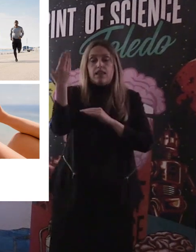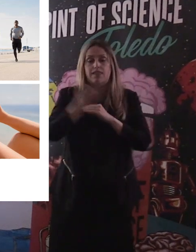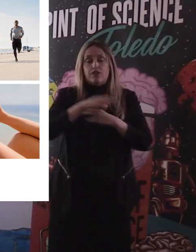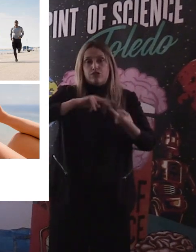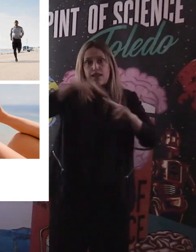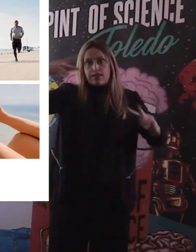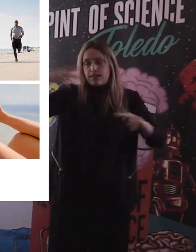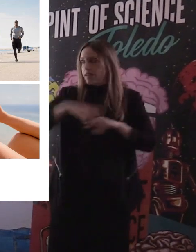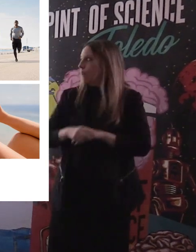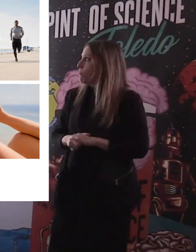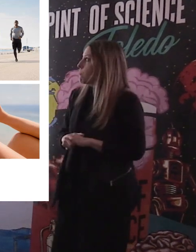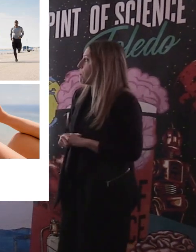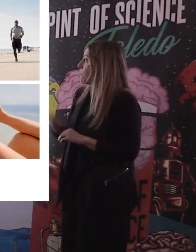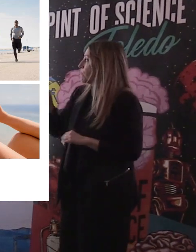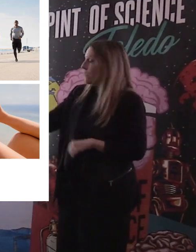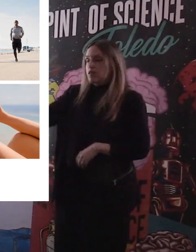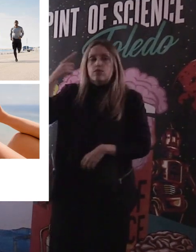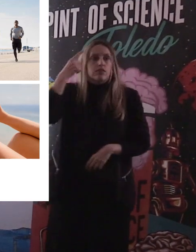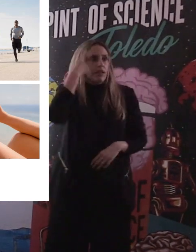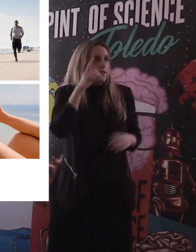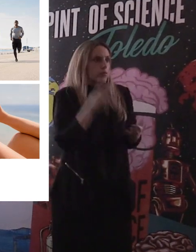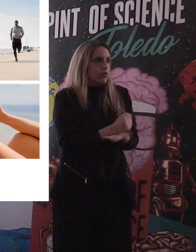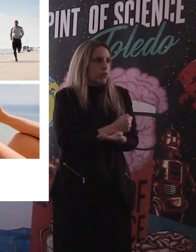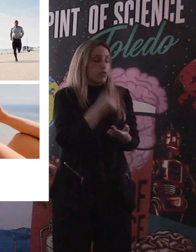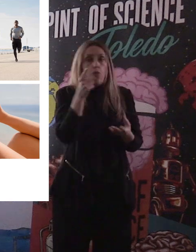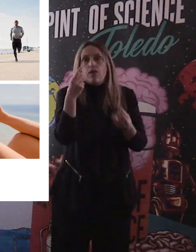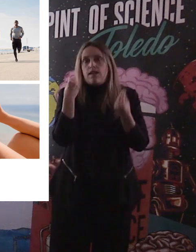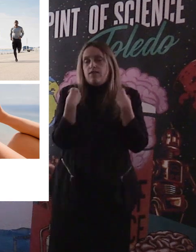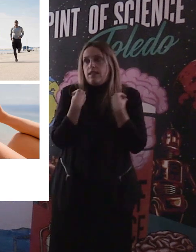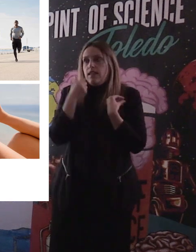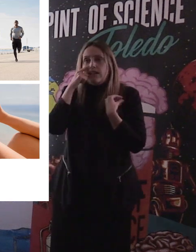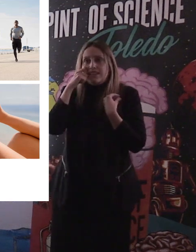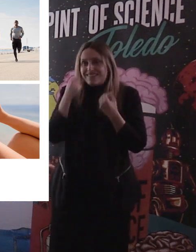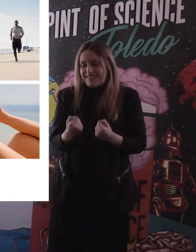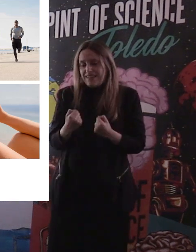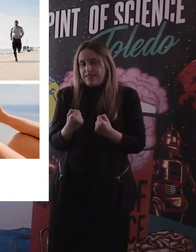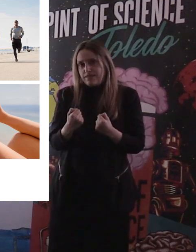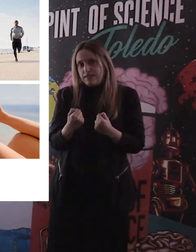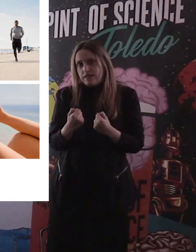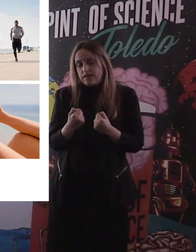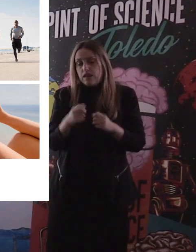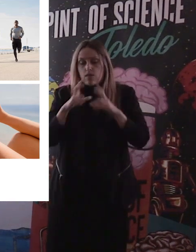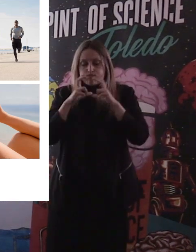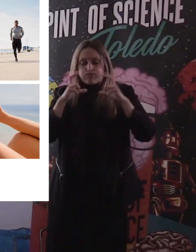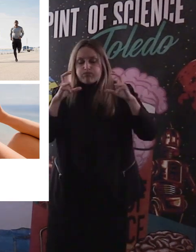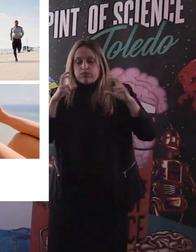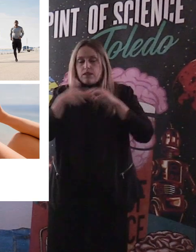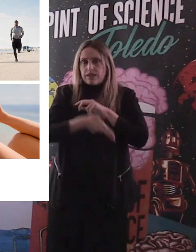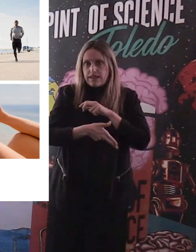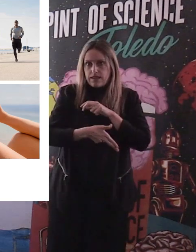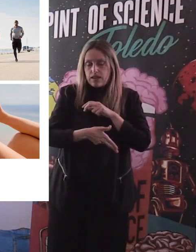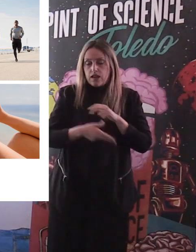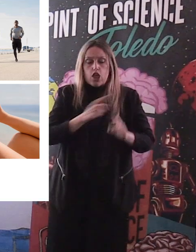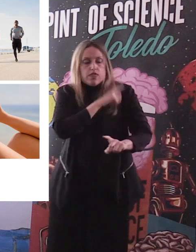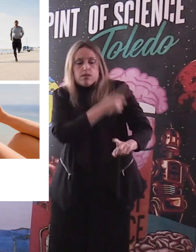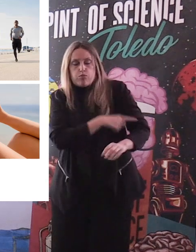ADN. Eso ya sabemos todos, ¿no? Una vida sana, que evitar la obesidad, hacer